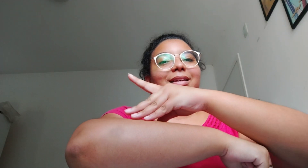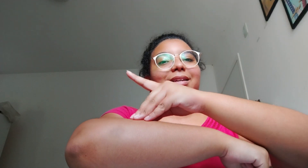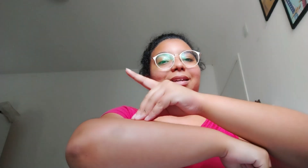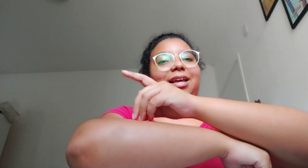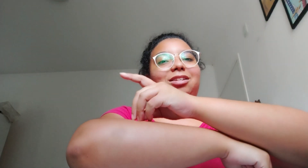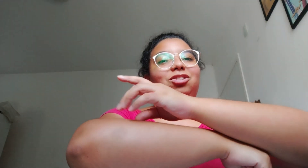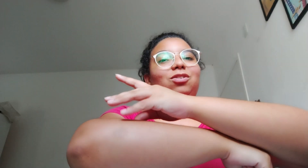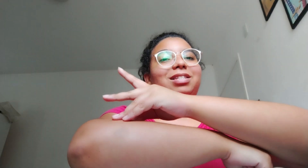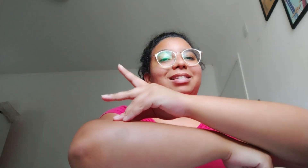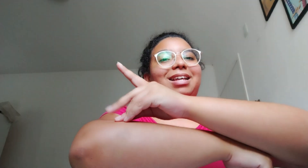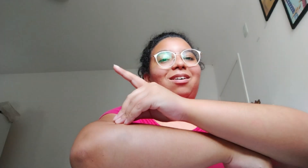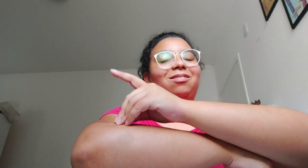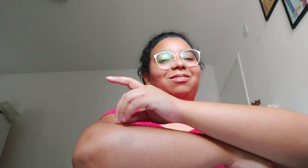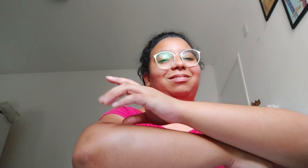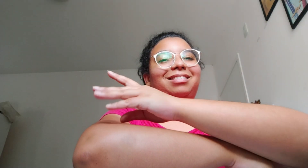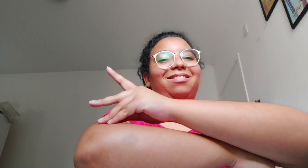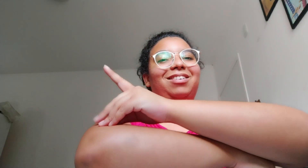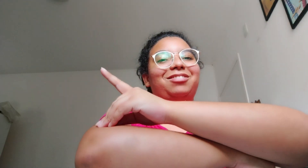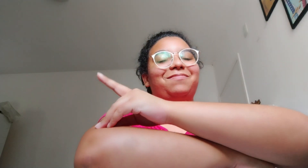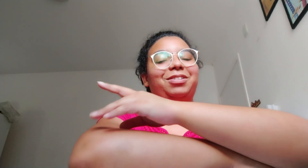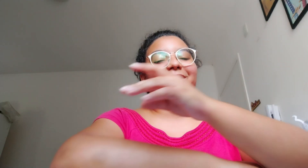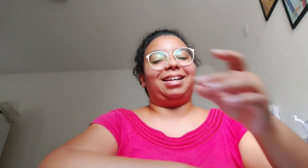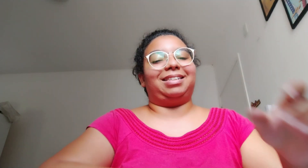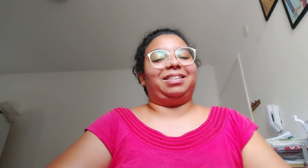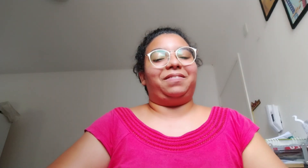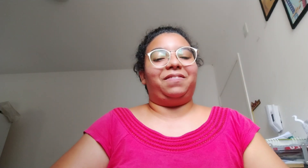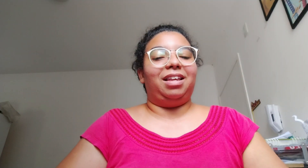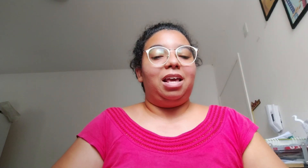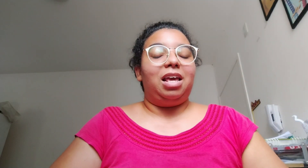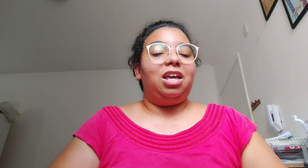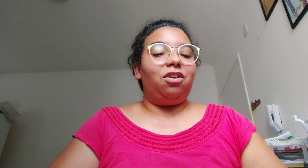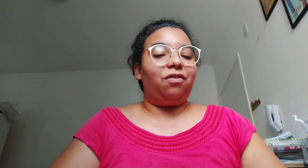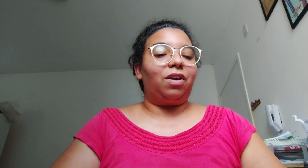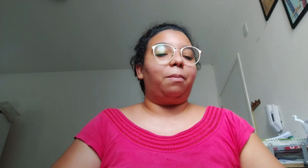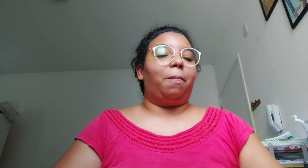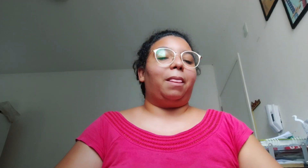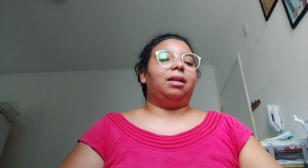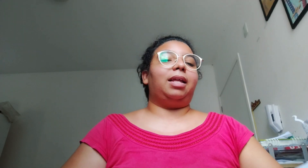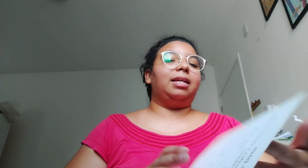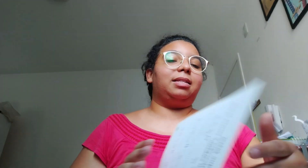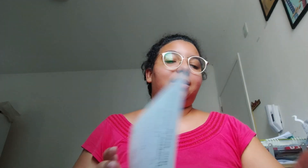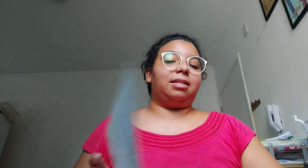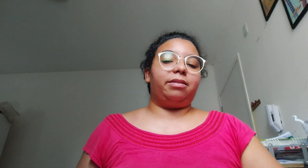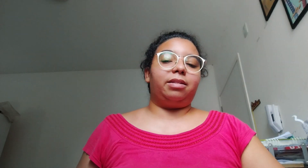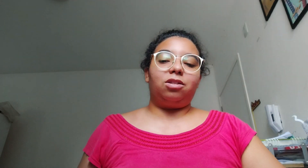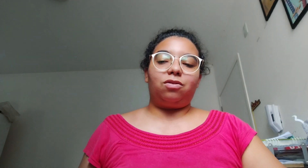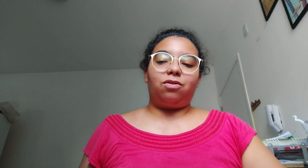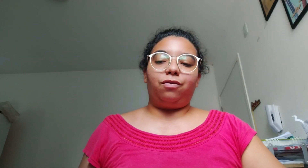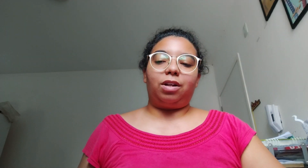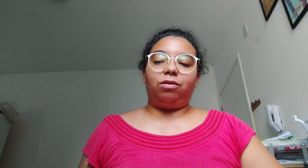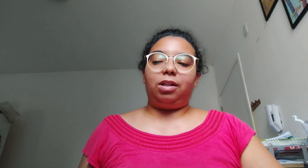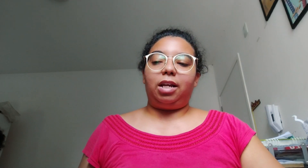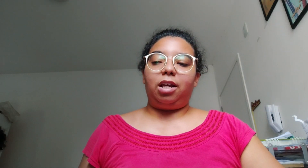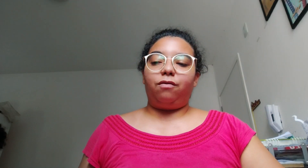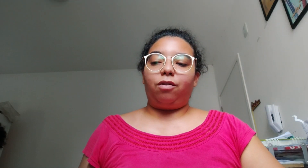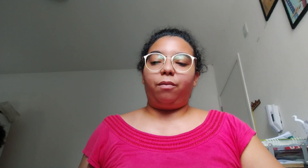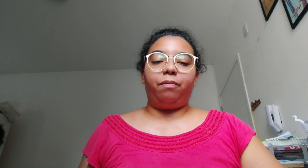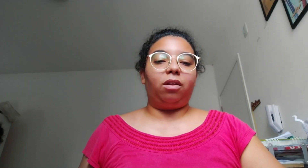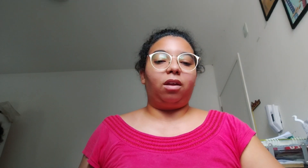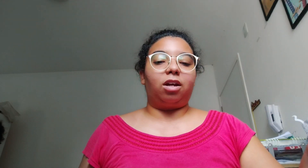é dinossauro. Eu acho muito bacana. Enfim, tem esses exercícios no final do livro, a gente